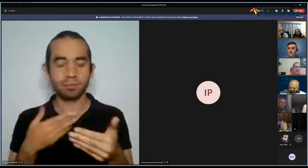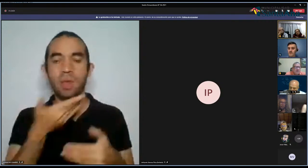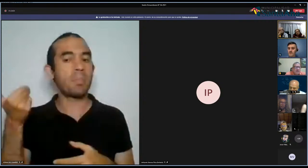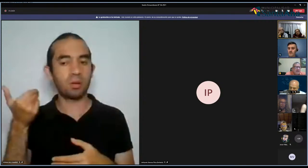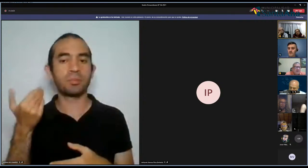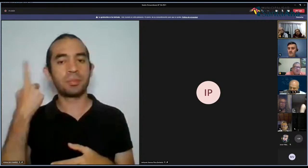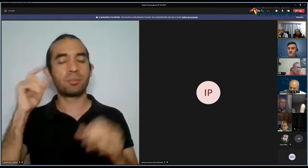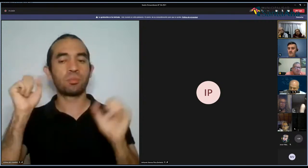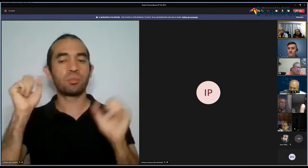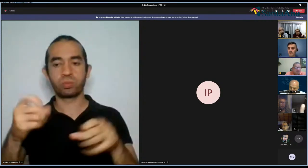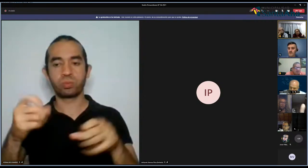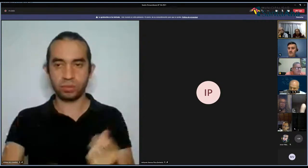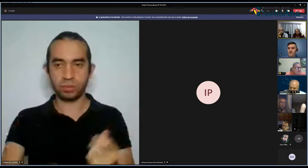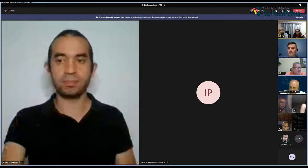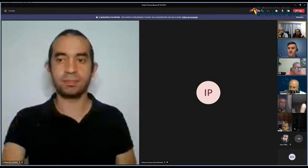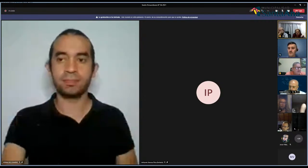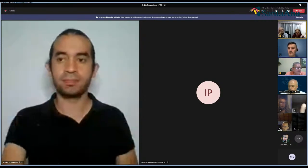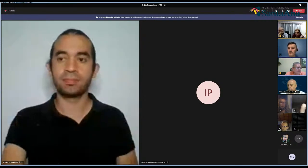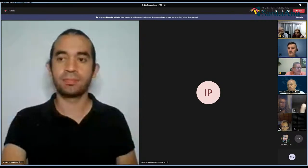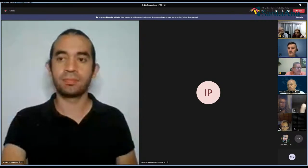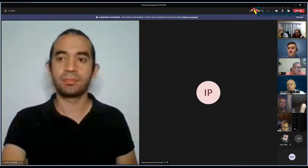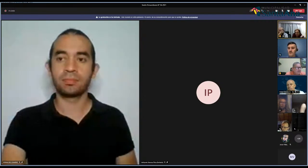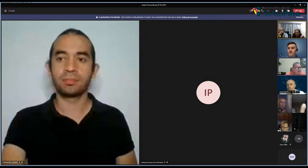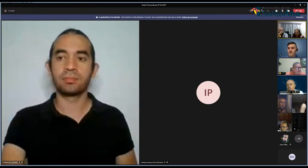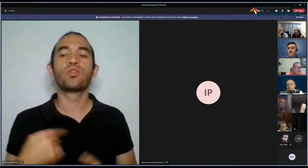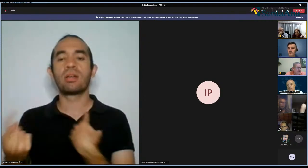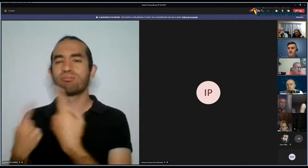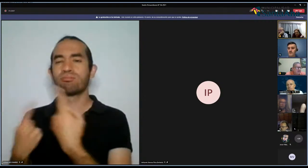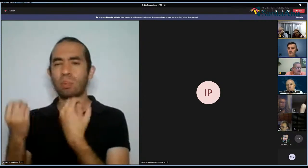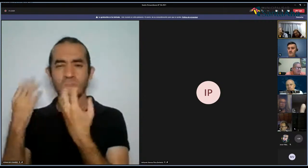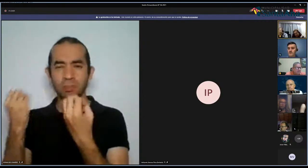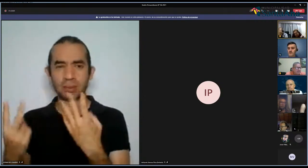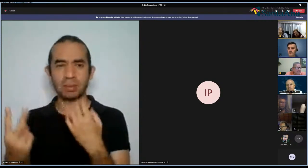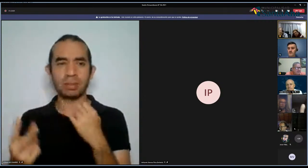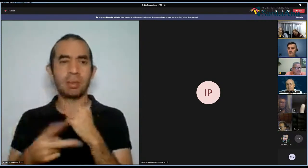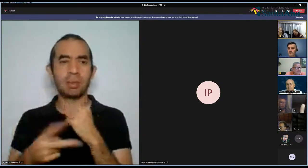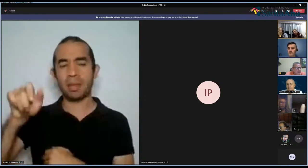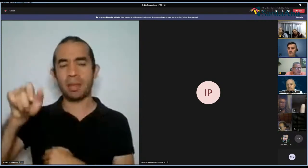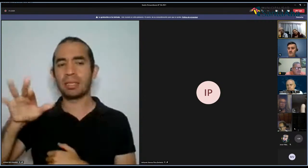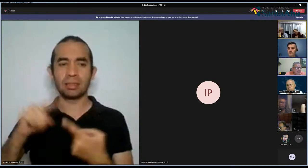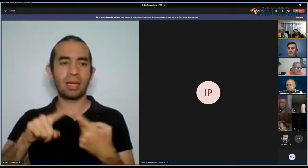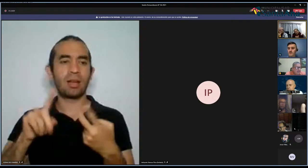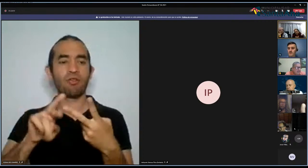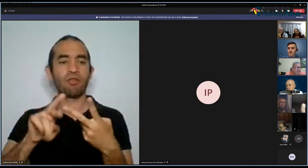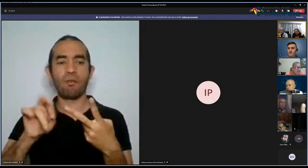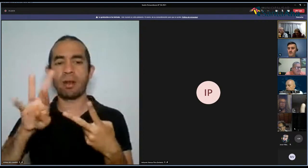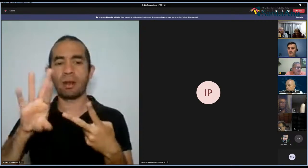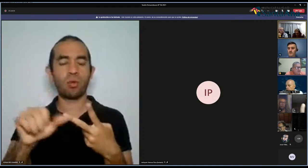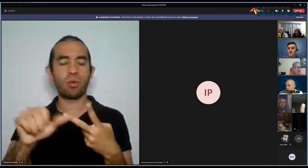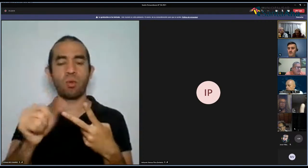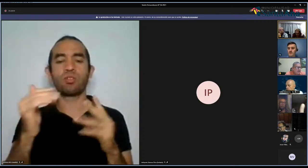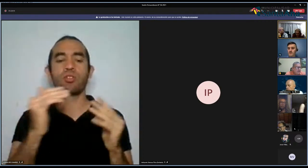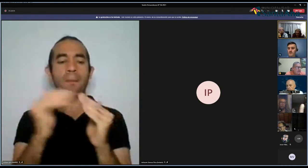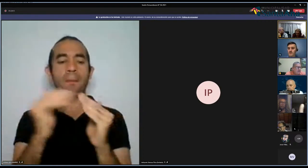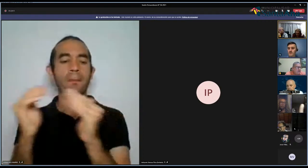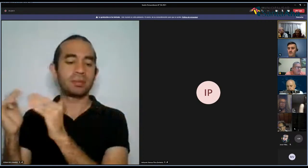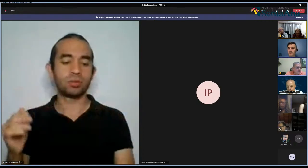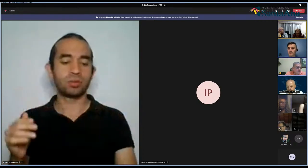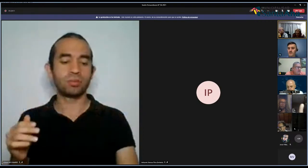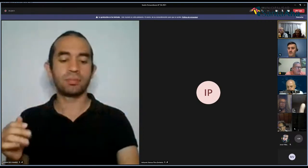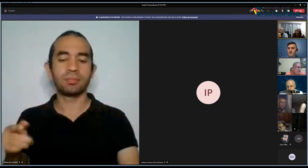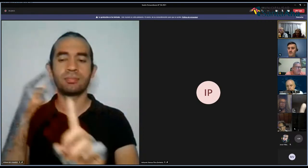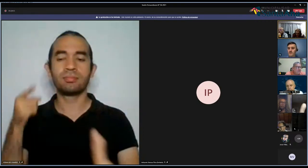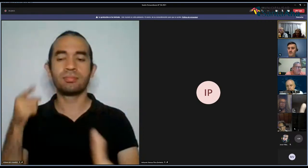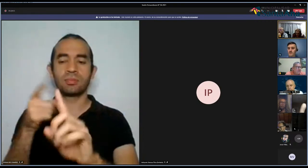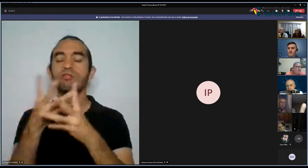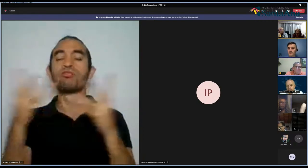solucionar yo conversaba muchas veces con patricia y con don roberto y otros vecinos en busca de una solución